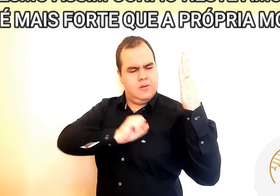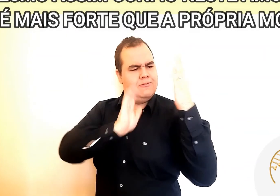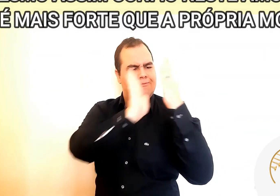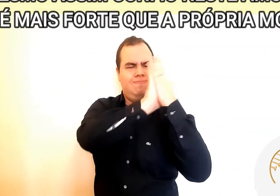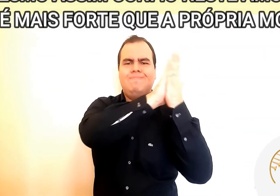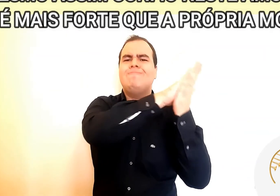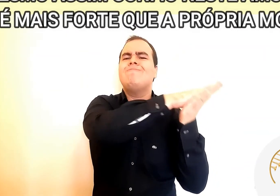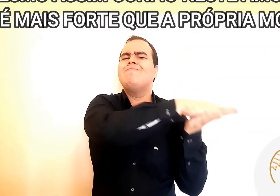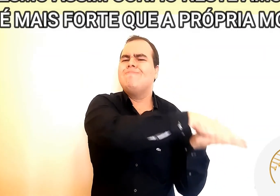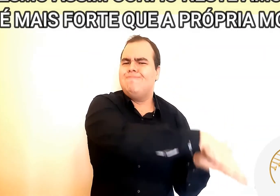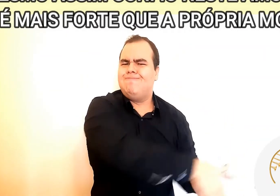que a própria